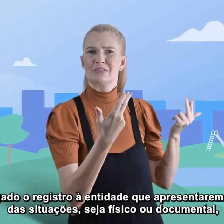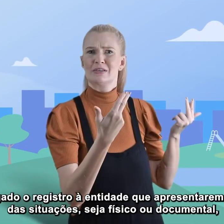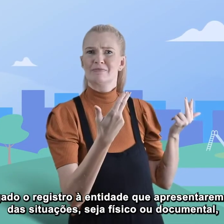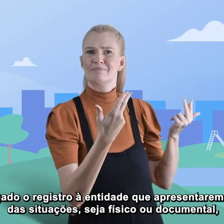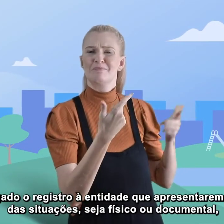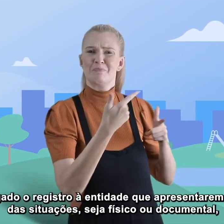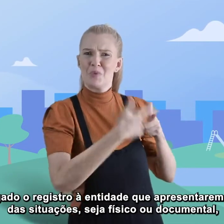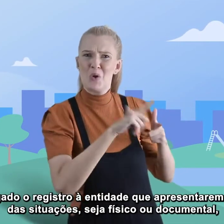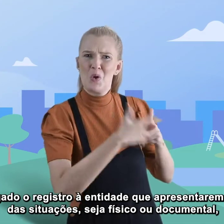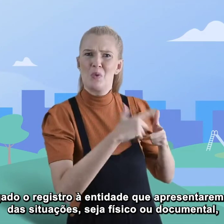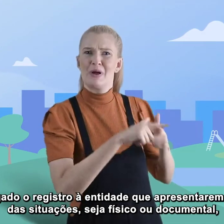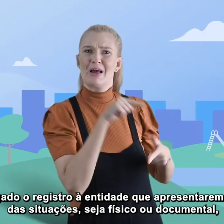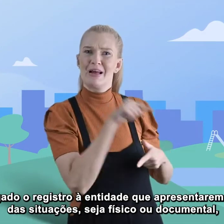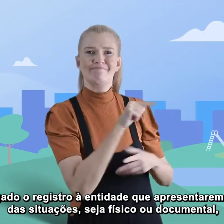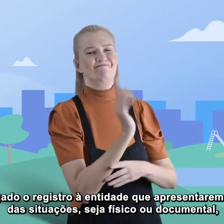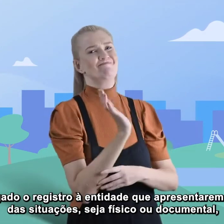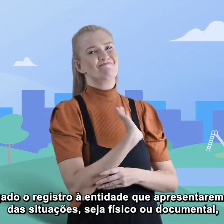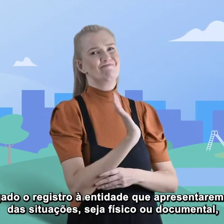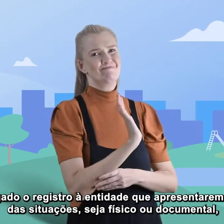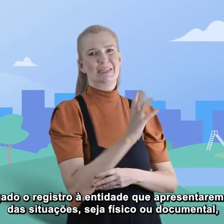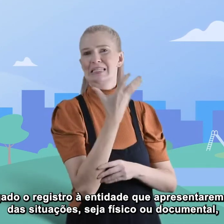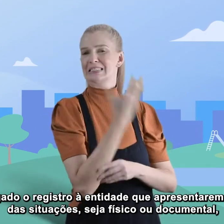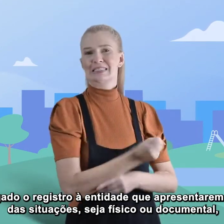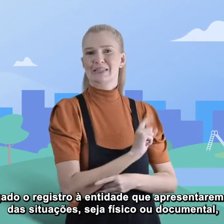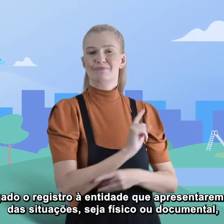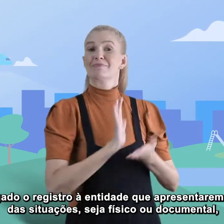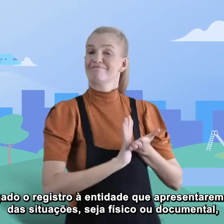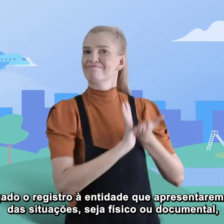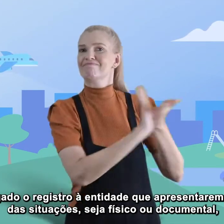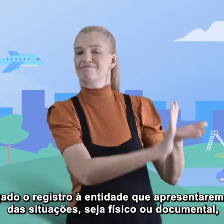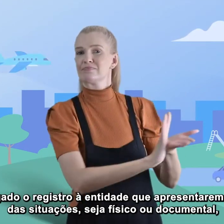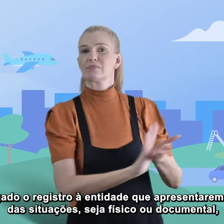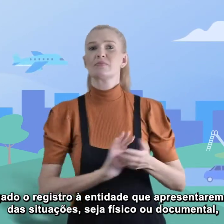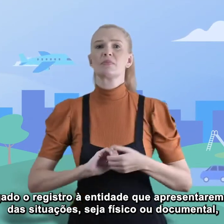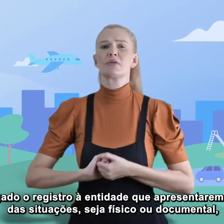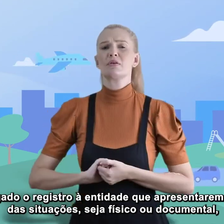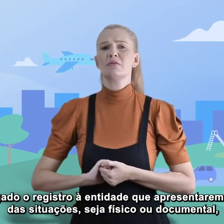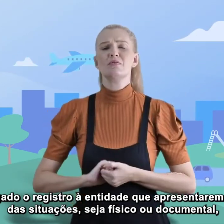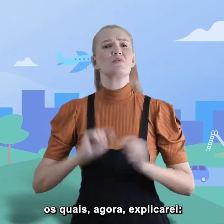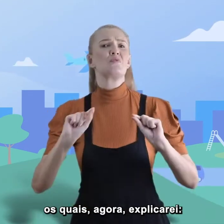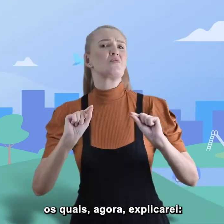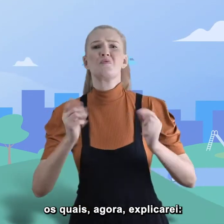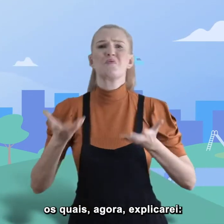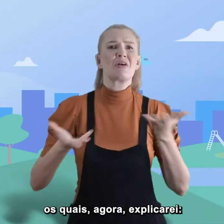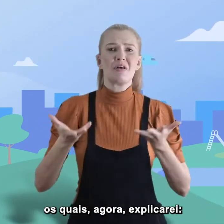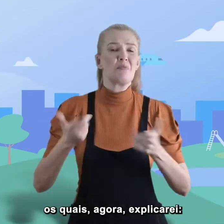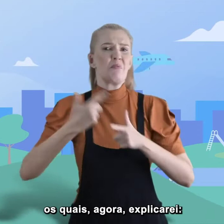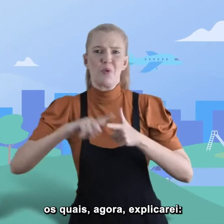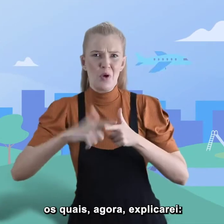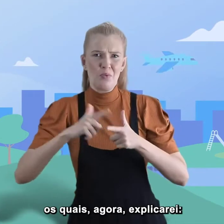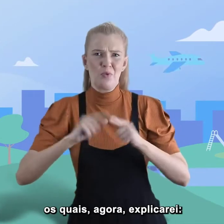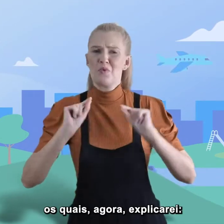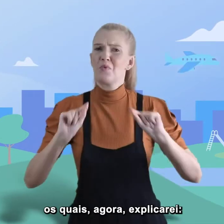apresentarem algumas das situações, seja físico ou documental, os quais